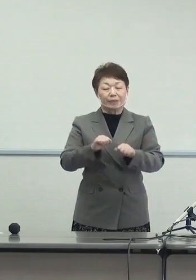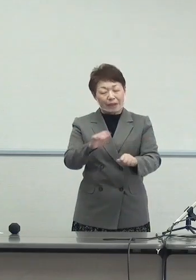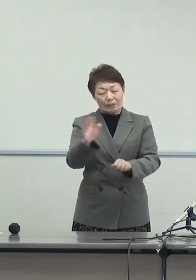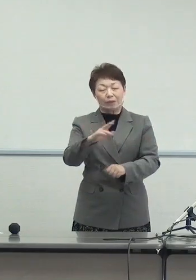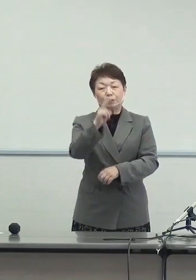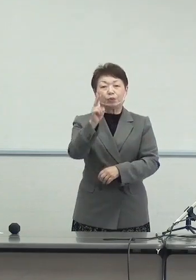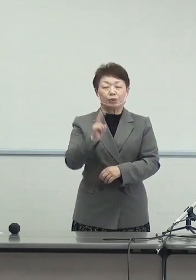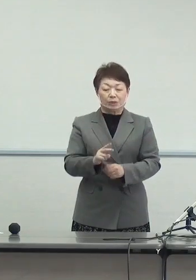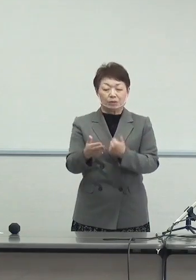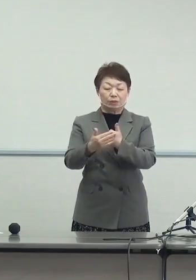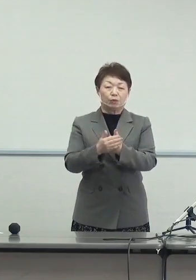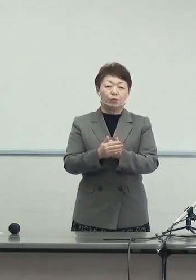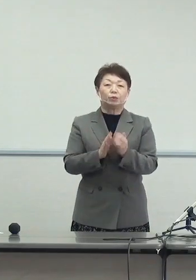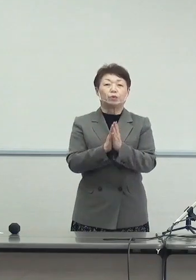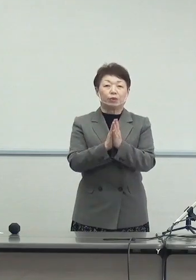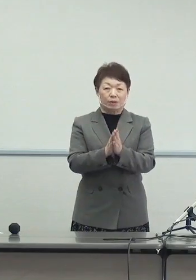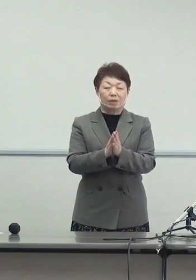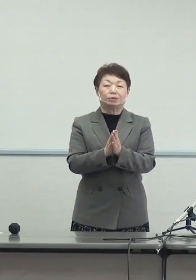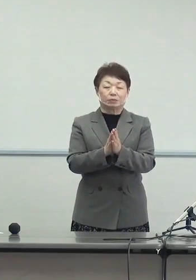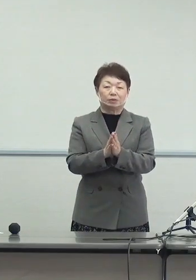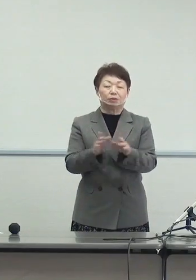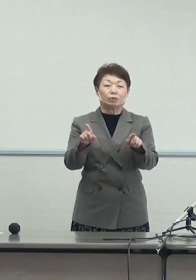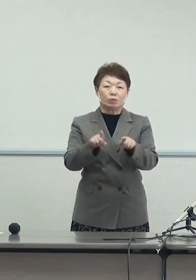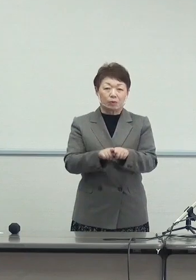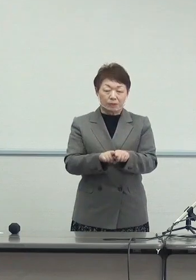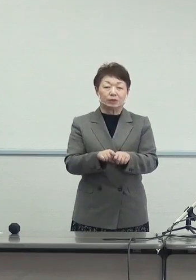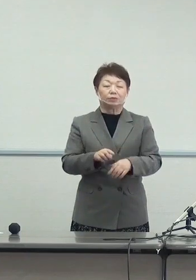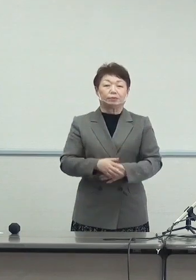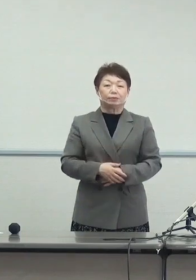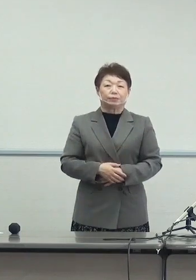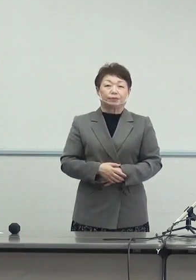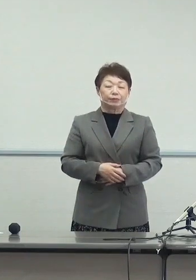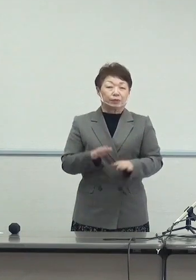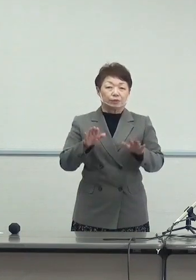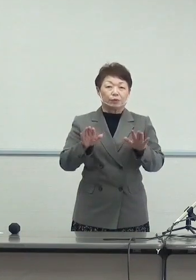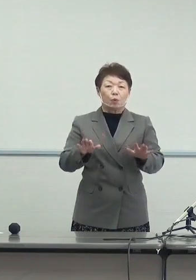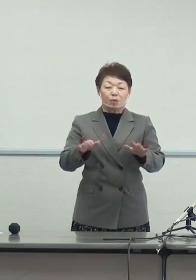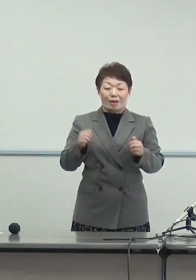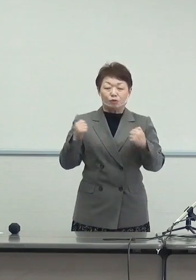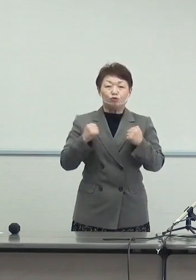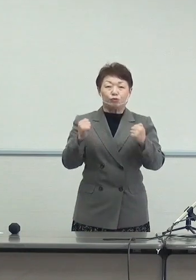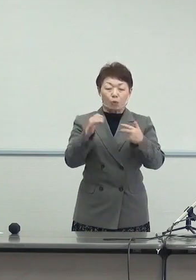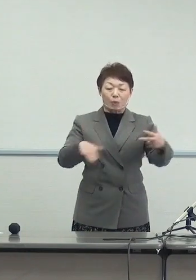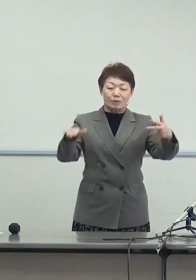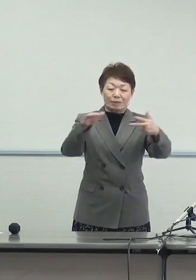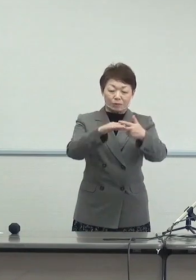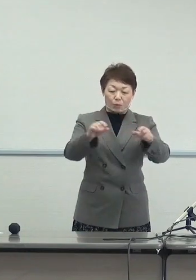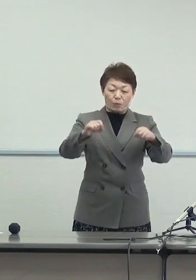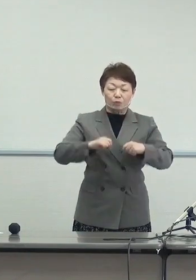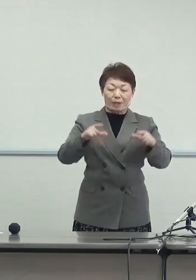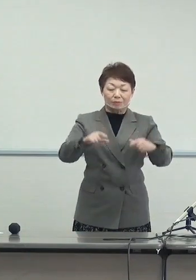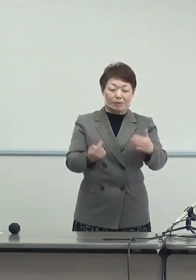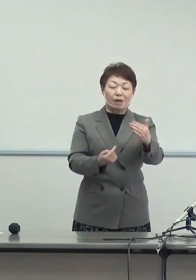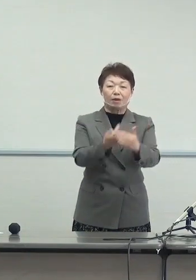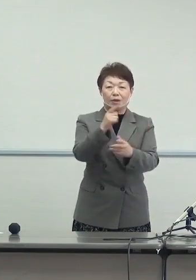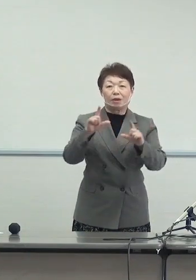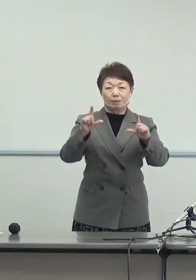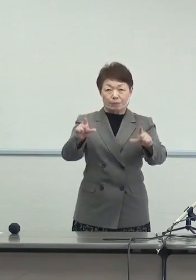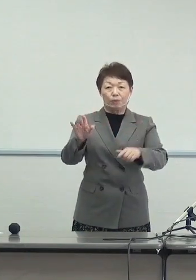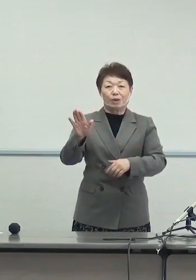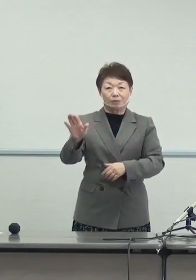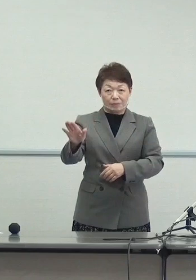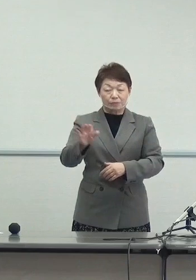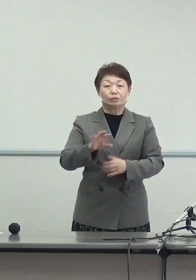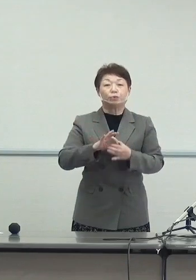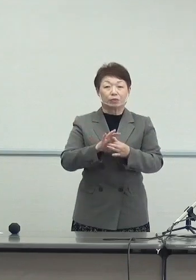ないようご協力いただきますとともに、あえて申し上げればですね、今回運動施設でのクラスターの発表をさせていただいております